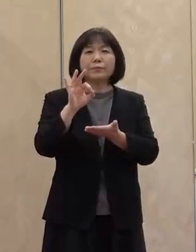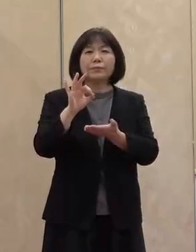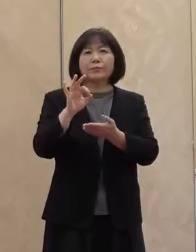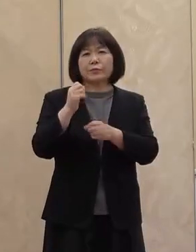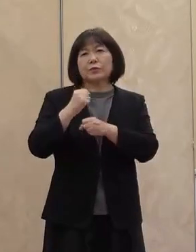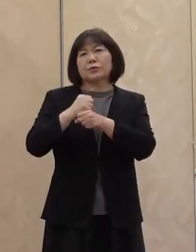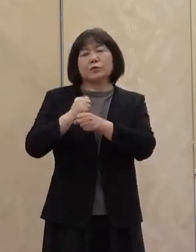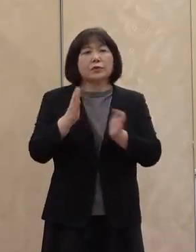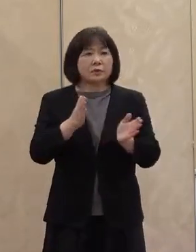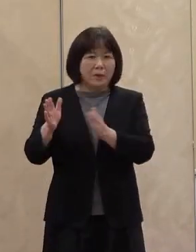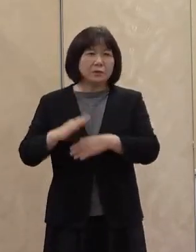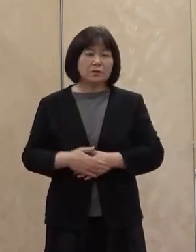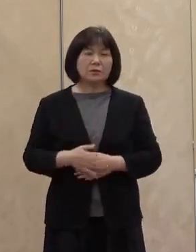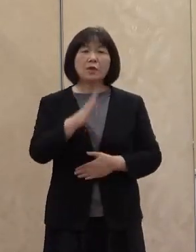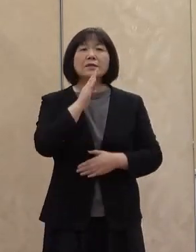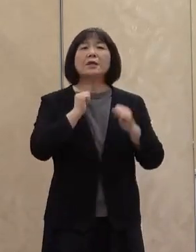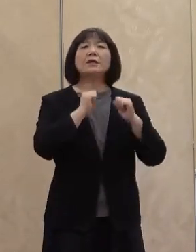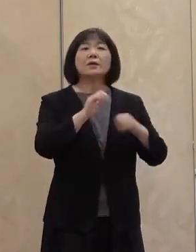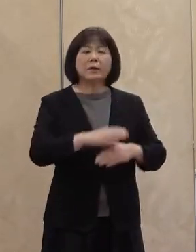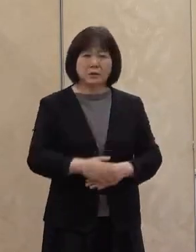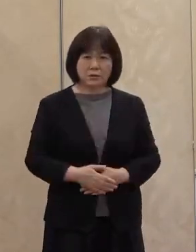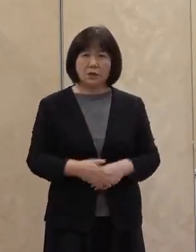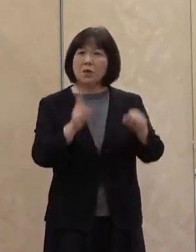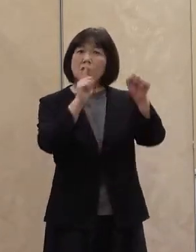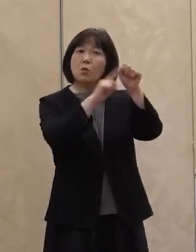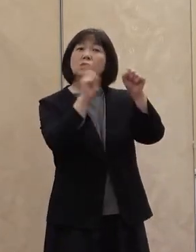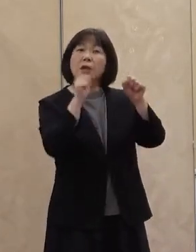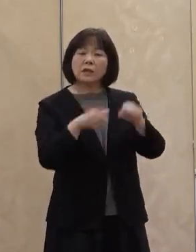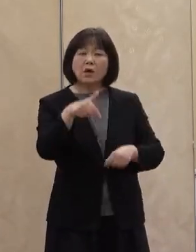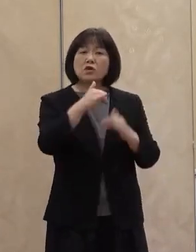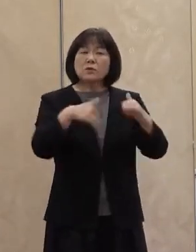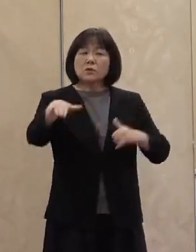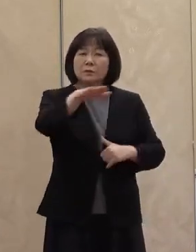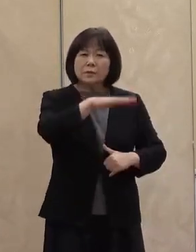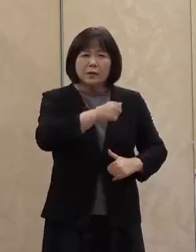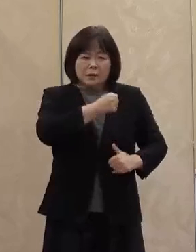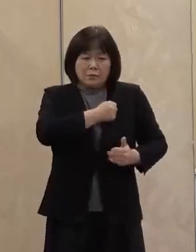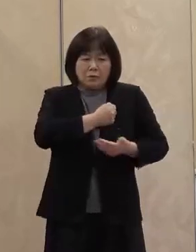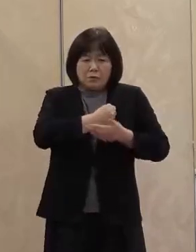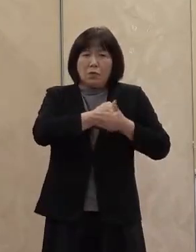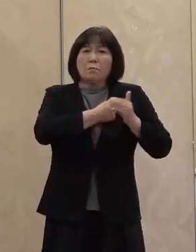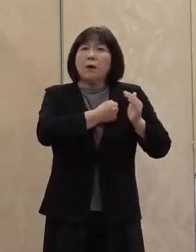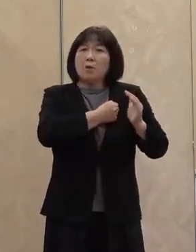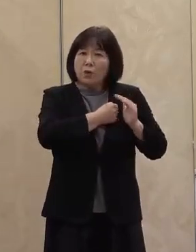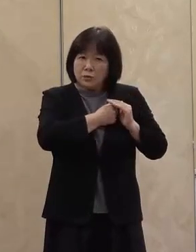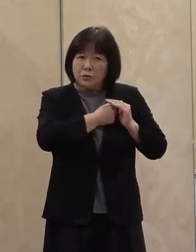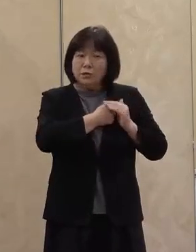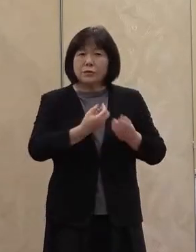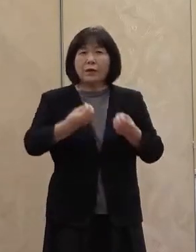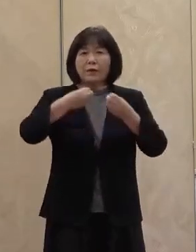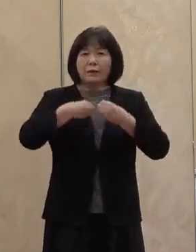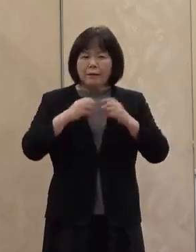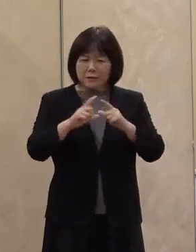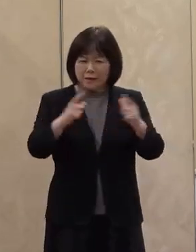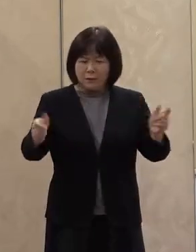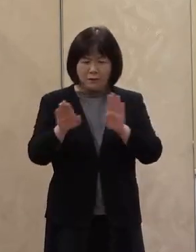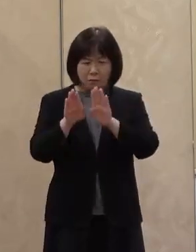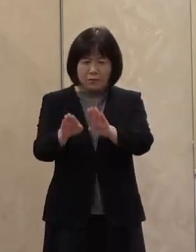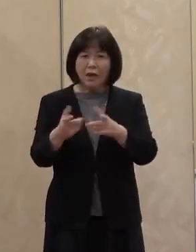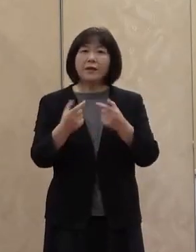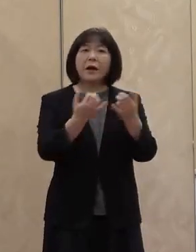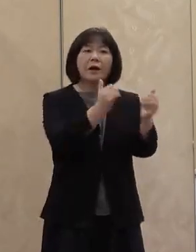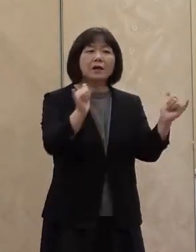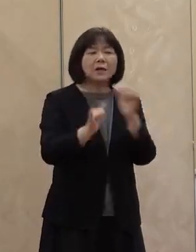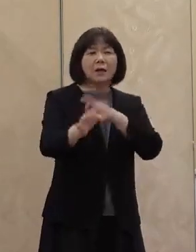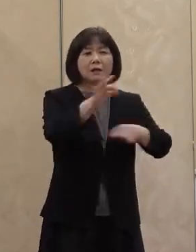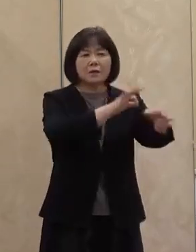作って、そしてそれを執行していきます。趣旨としては府民の皆さんの命を守る、そして、感染拡大を抑えながら社会